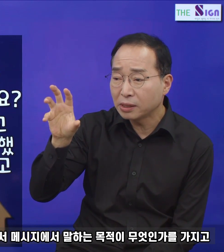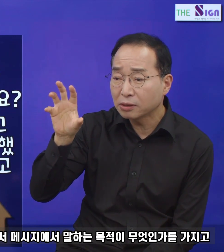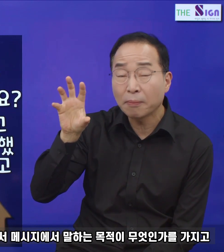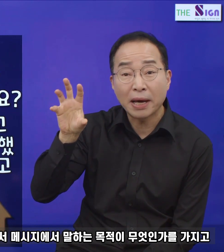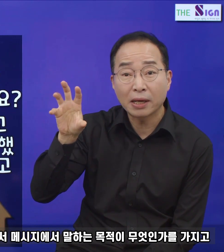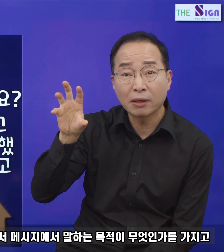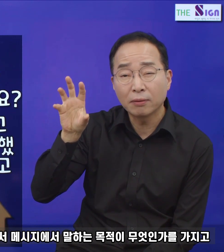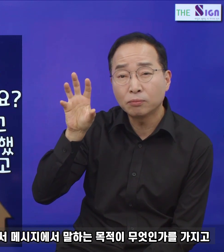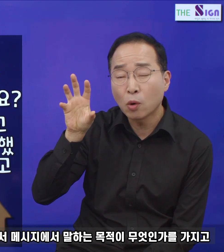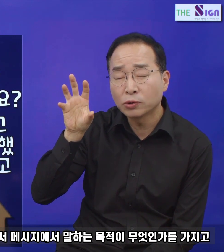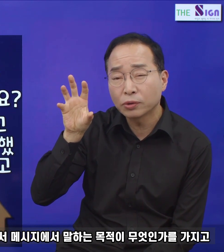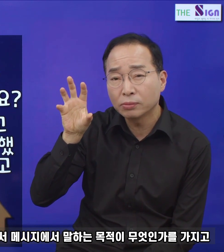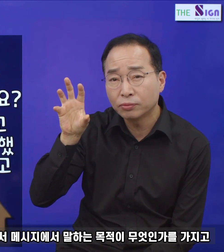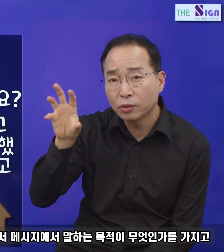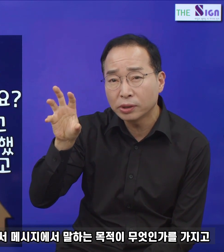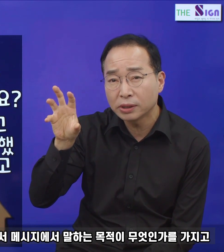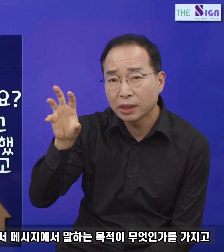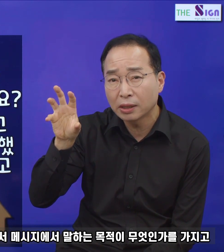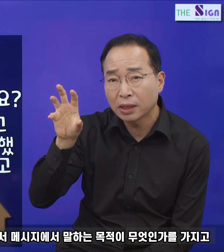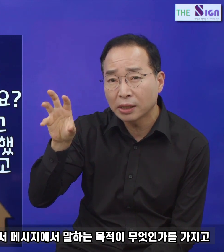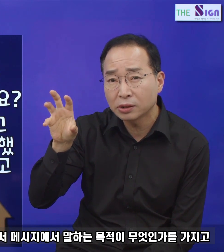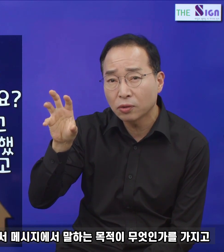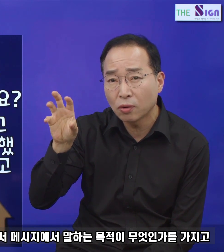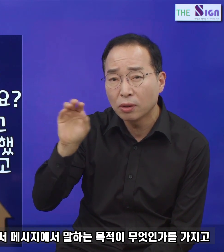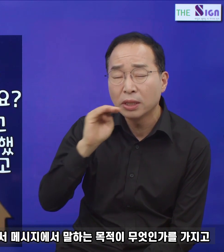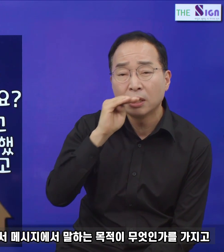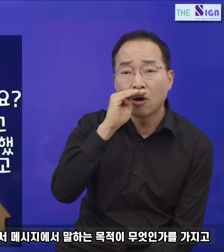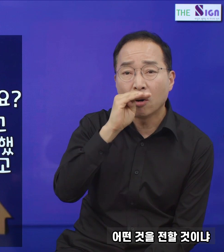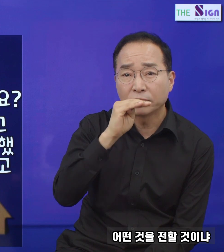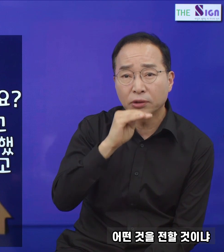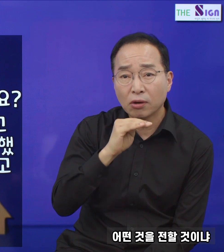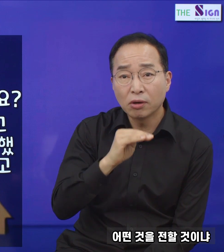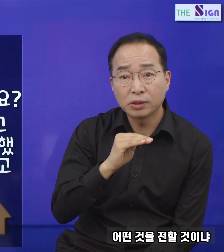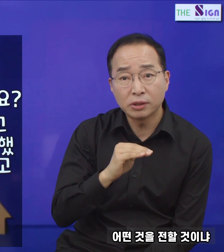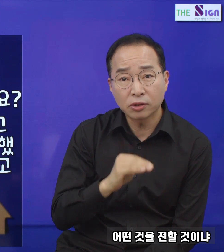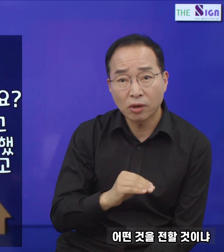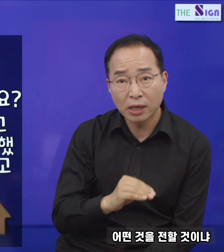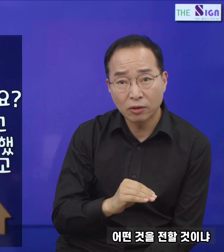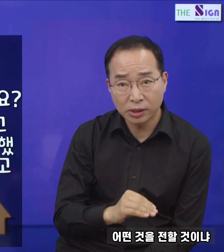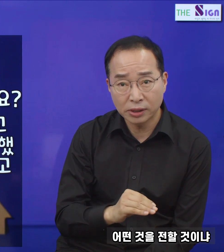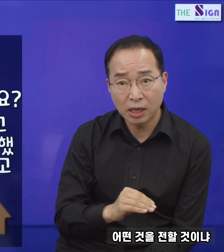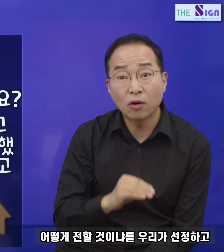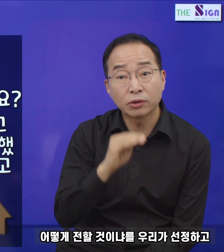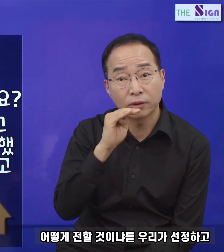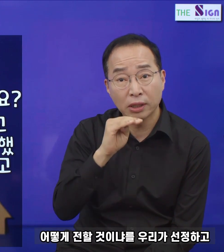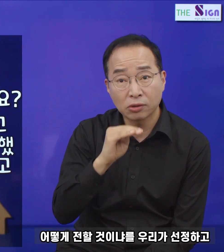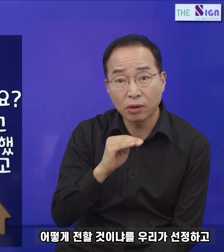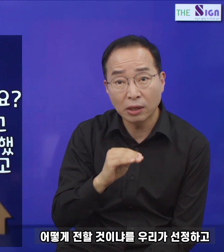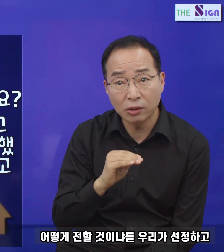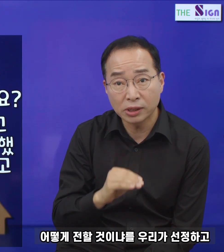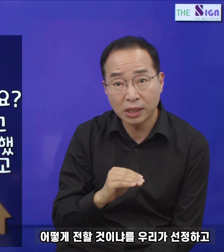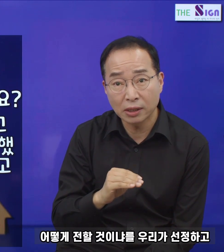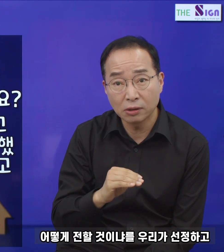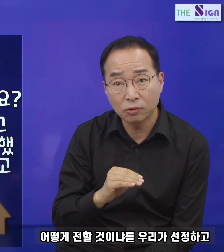메시지에서 말하려는 목적이 무엇인가를 가지고 어떤 것을 전할 것이냐, 어떻게 전할 것이냐를